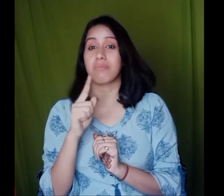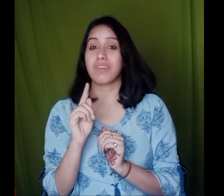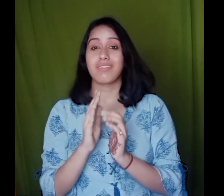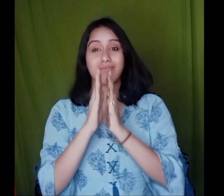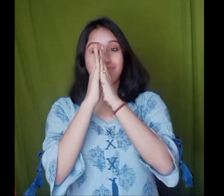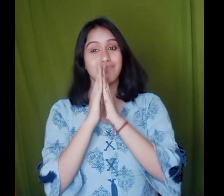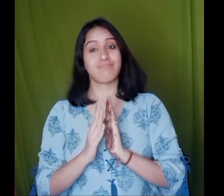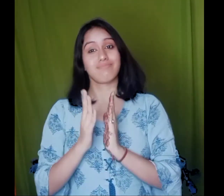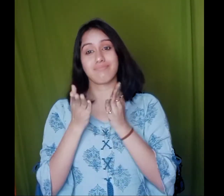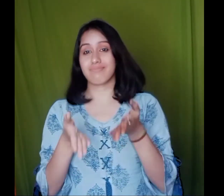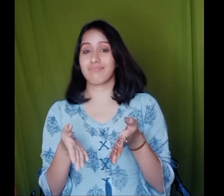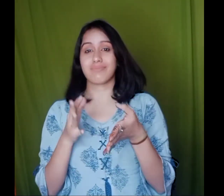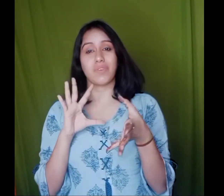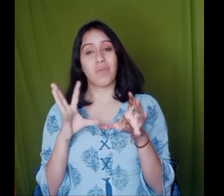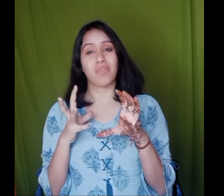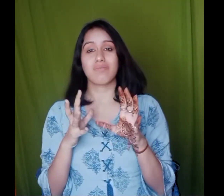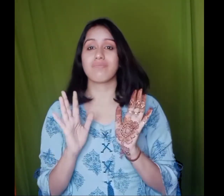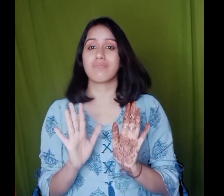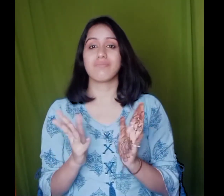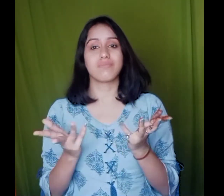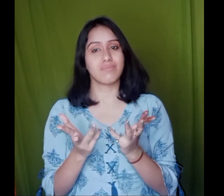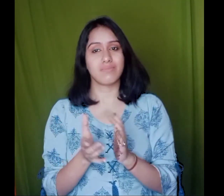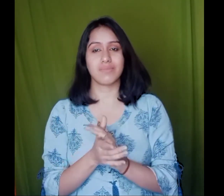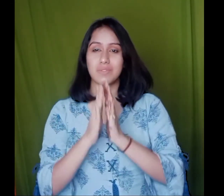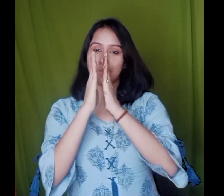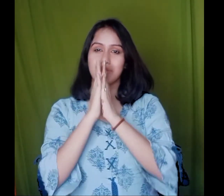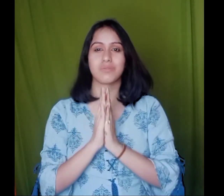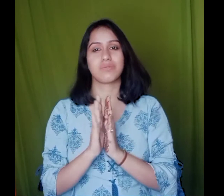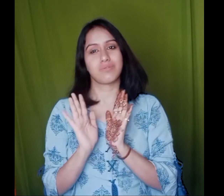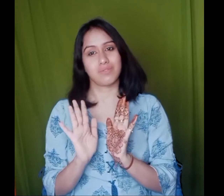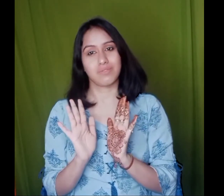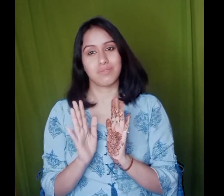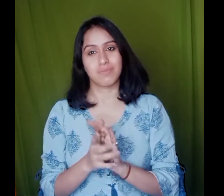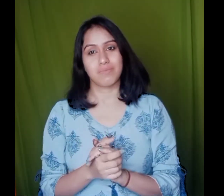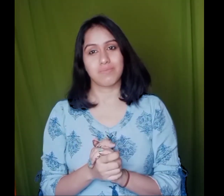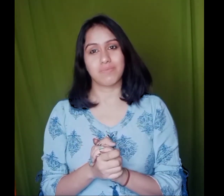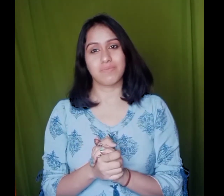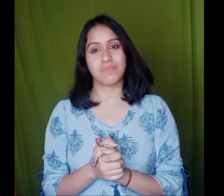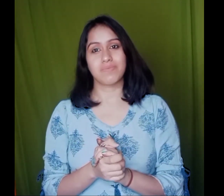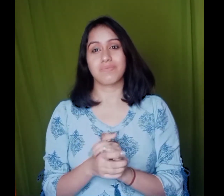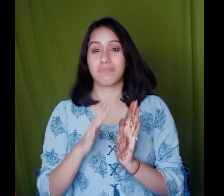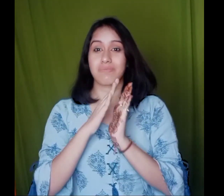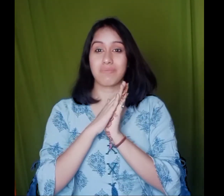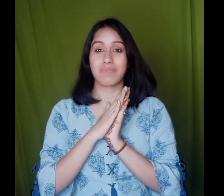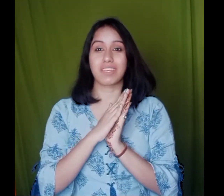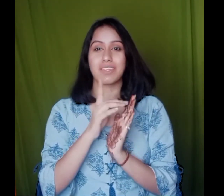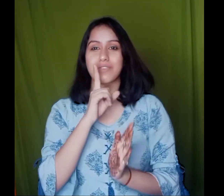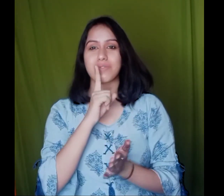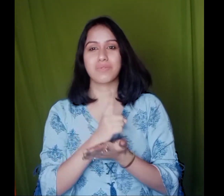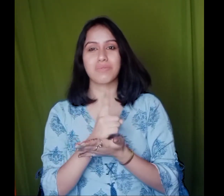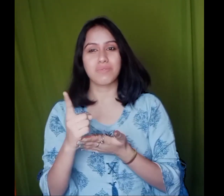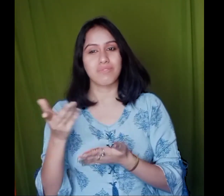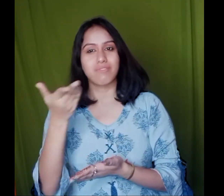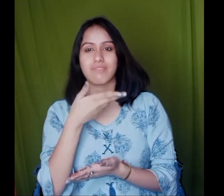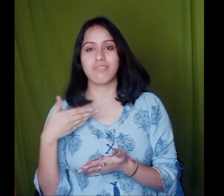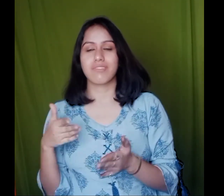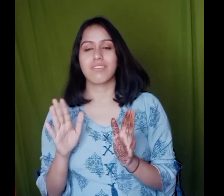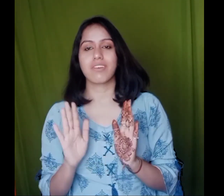दूर रहिए, 14 साल के लिए दूर रहिए, मैं एक पल भी सोना नहीं चाहता, अपने भैया भाभी की सेवा करना चाहता हूं, आप कृपा करके मुझसे दूर